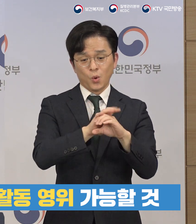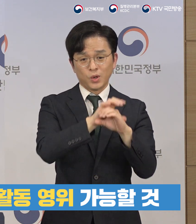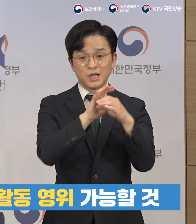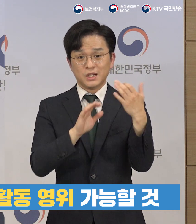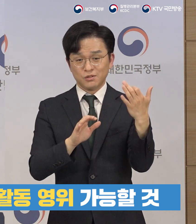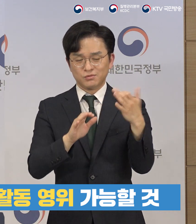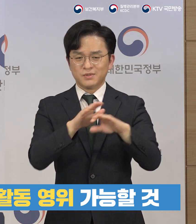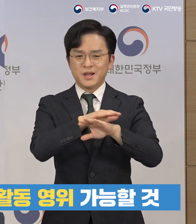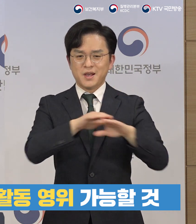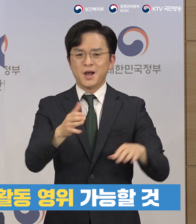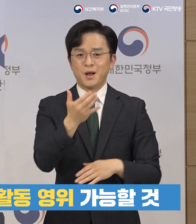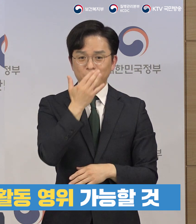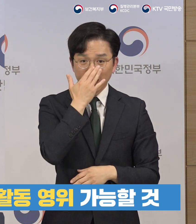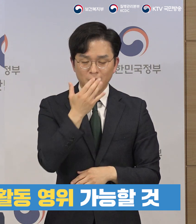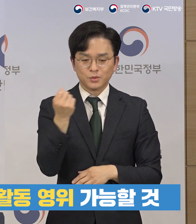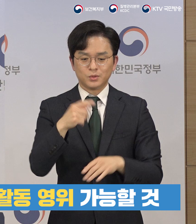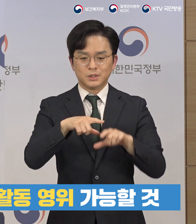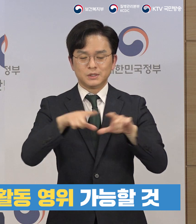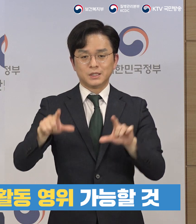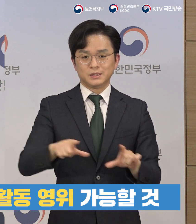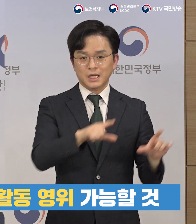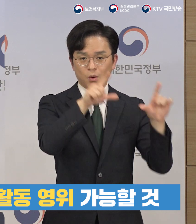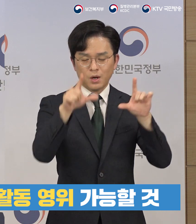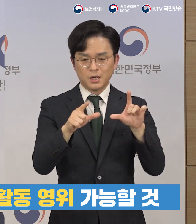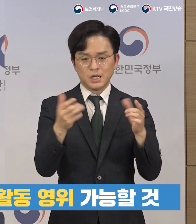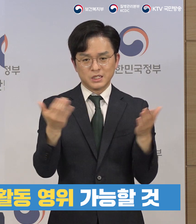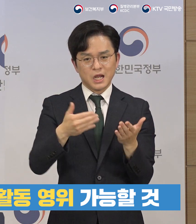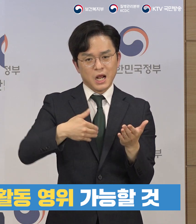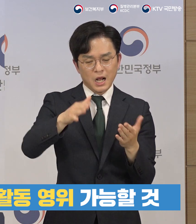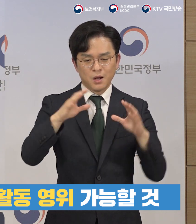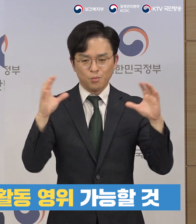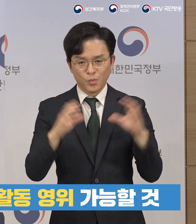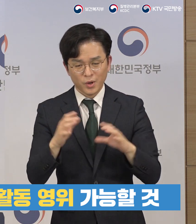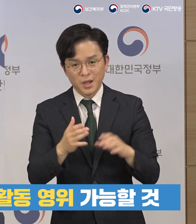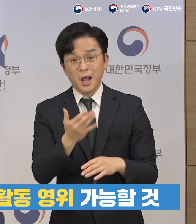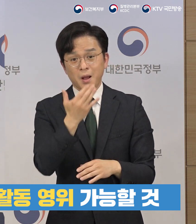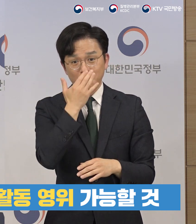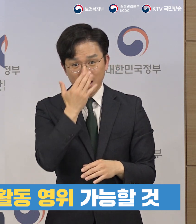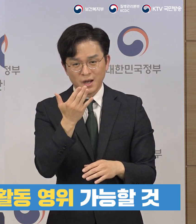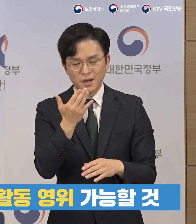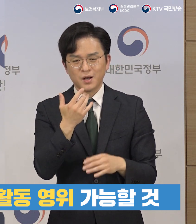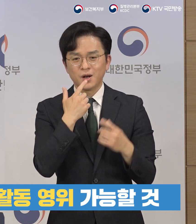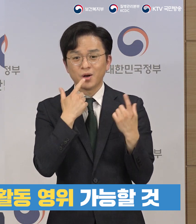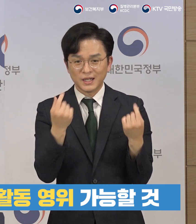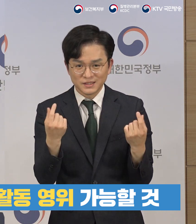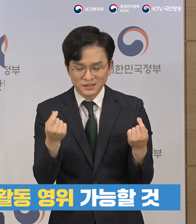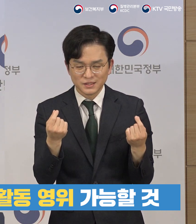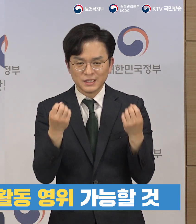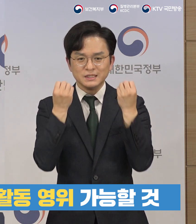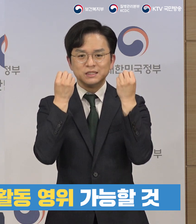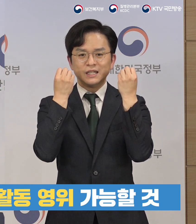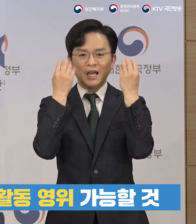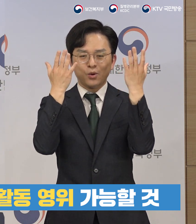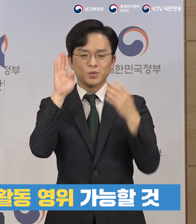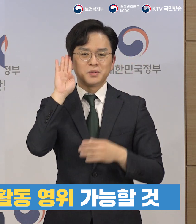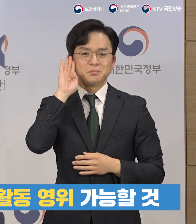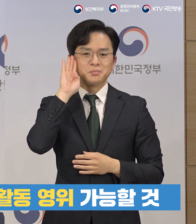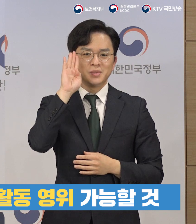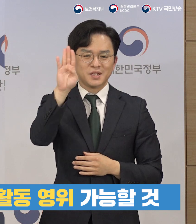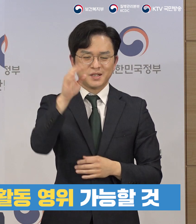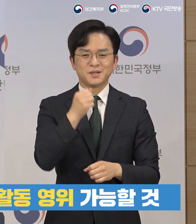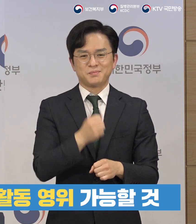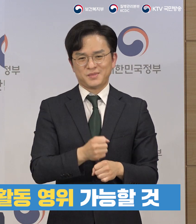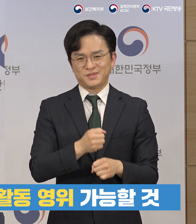대한민국은 고런 와 1구를 막아내면서 이상 생활과 경제 활동을 위해 나가는 새로운 미래를 달성할